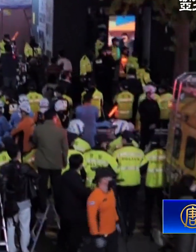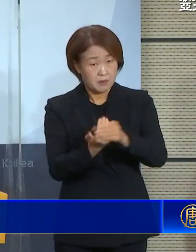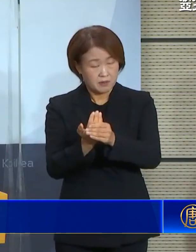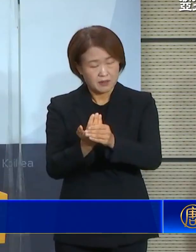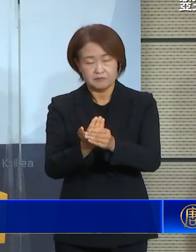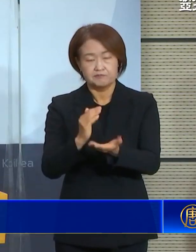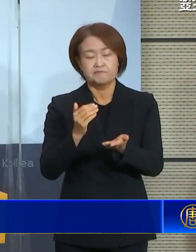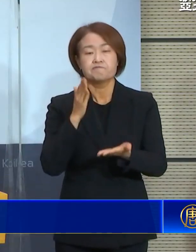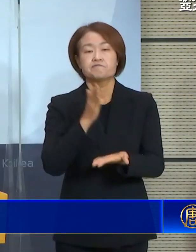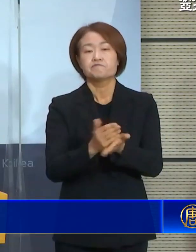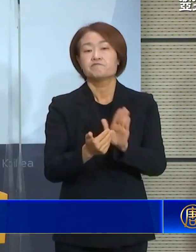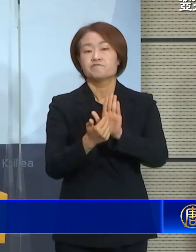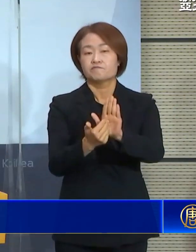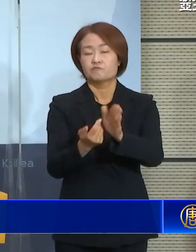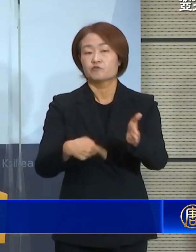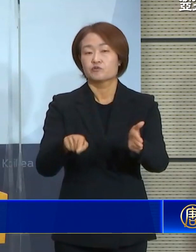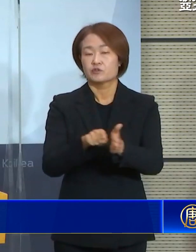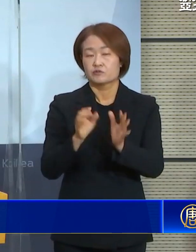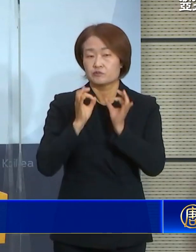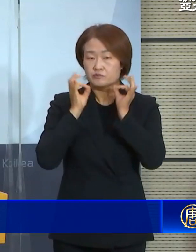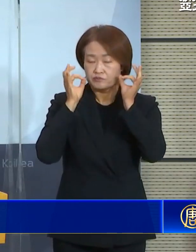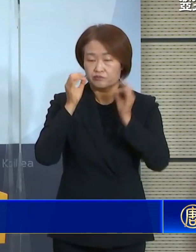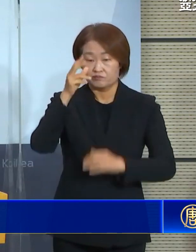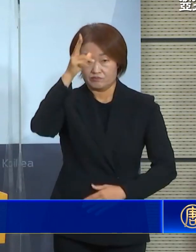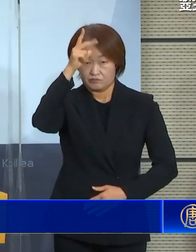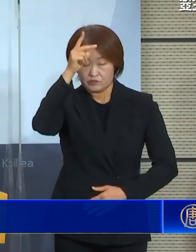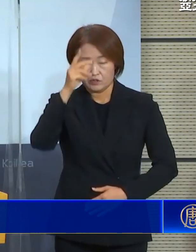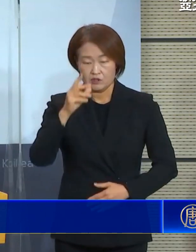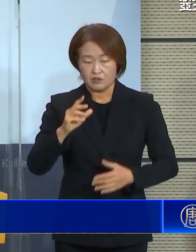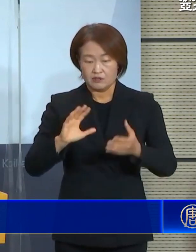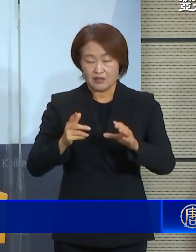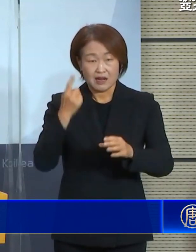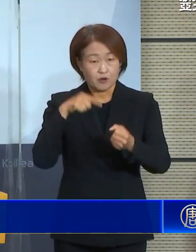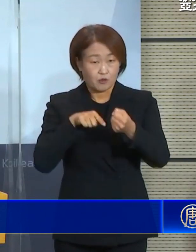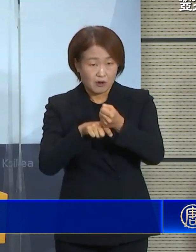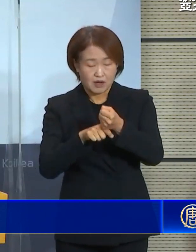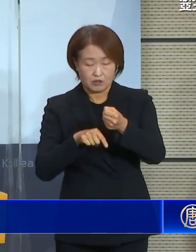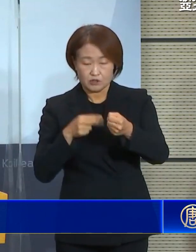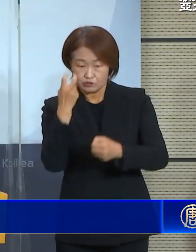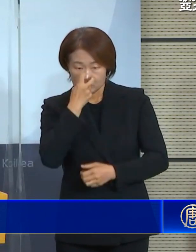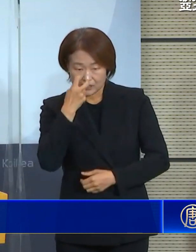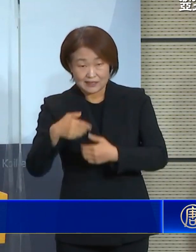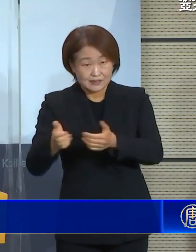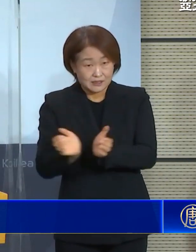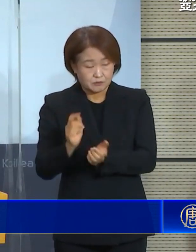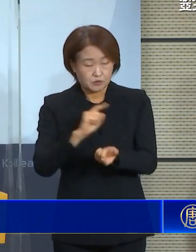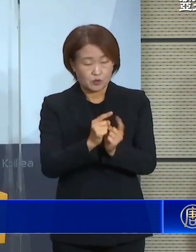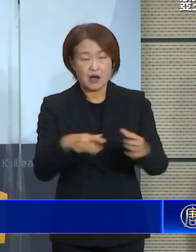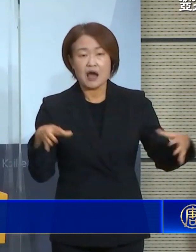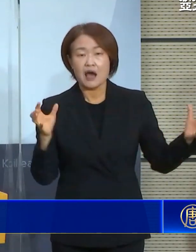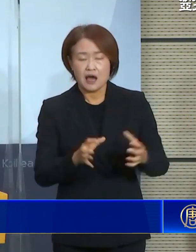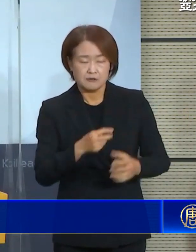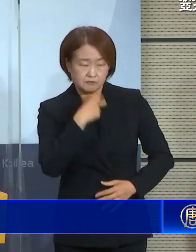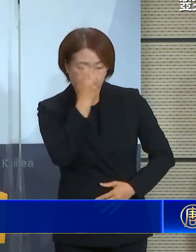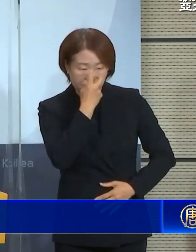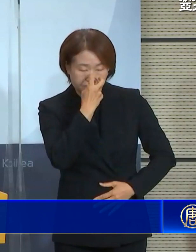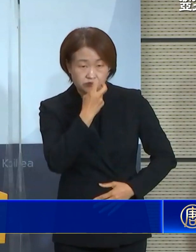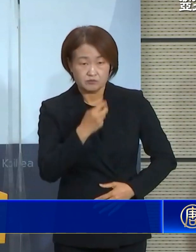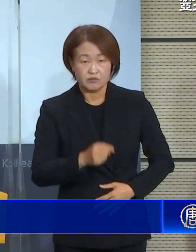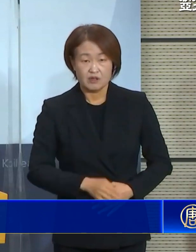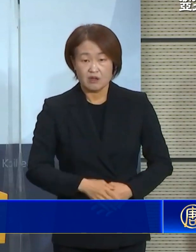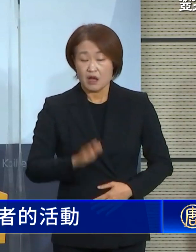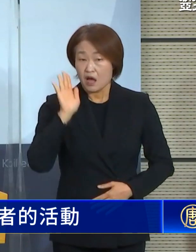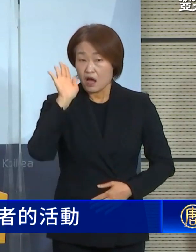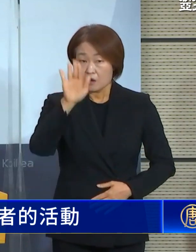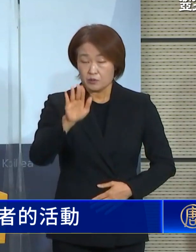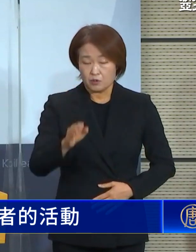定。 경찰과국가수합동현장감식을실시하였고이번사례와같이주최자없는행사를